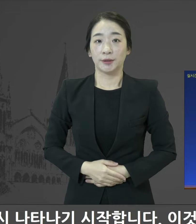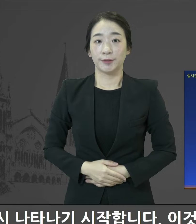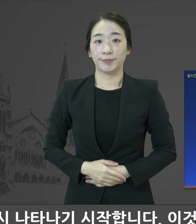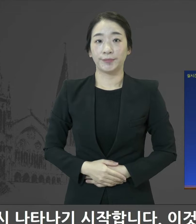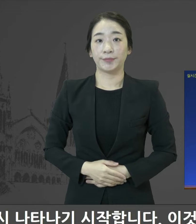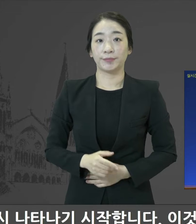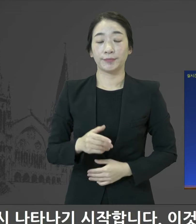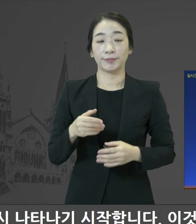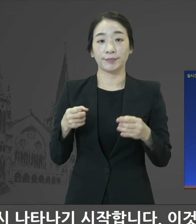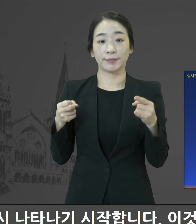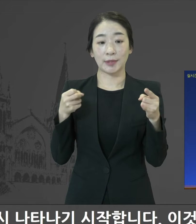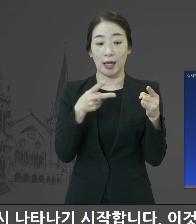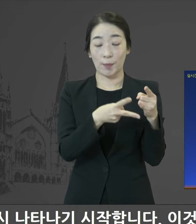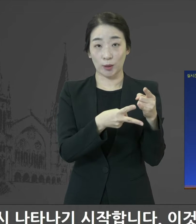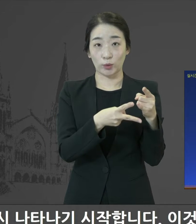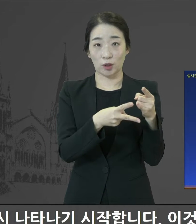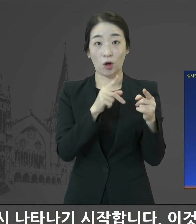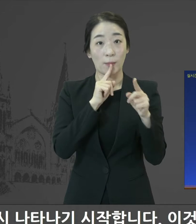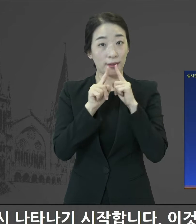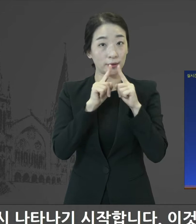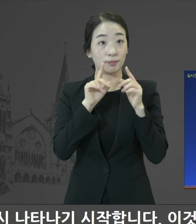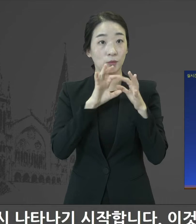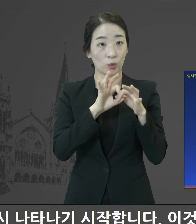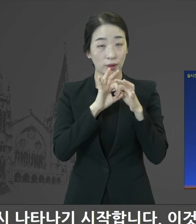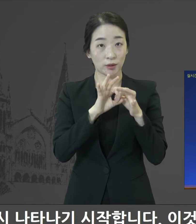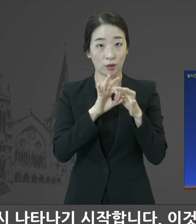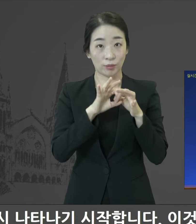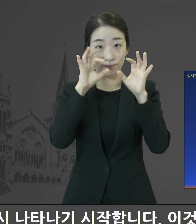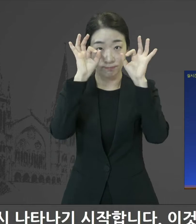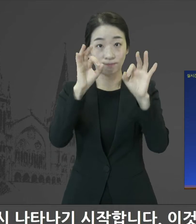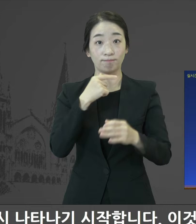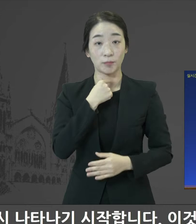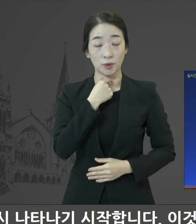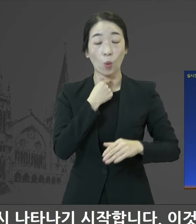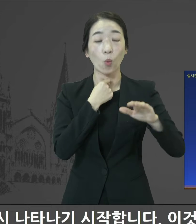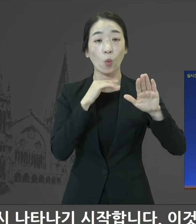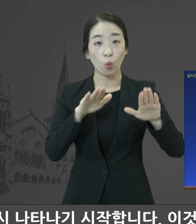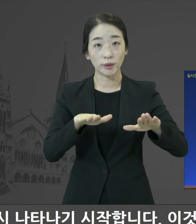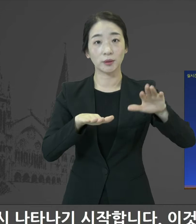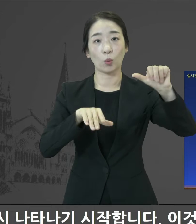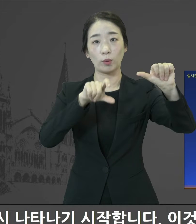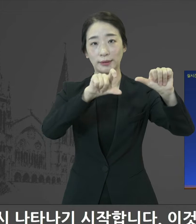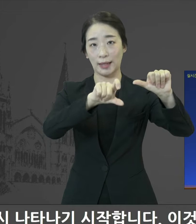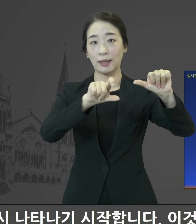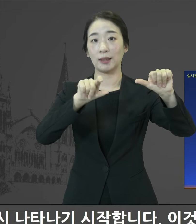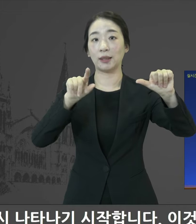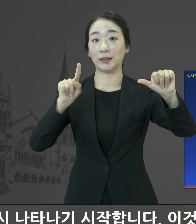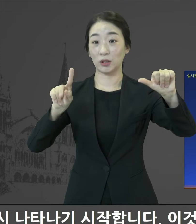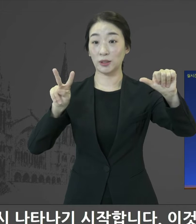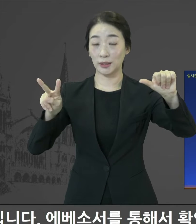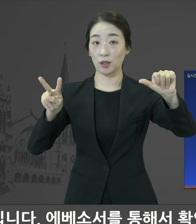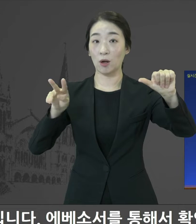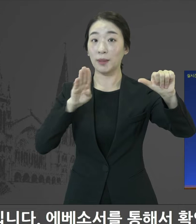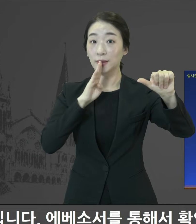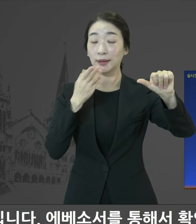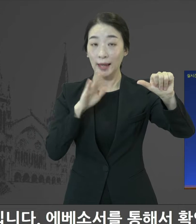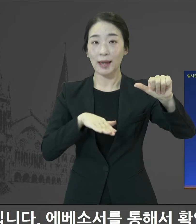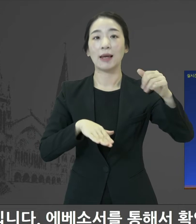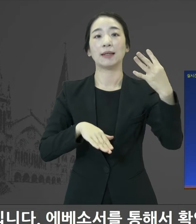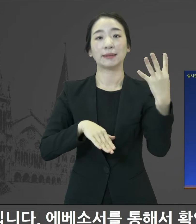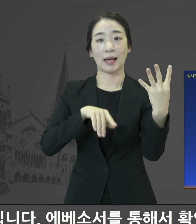때문에 에베소서를 통해서도 확인하겠습니다. 오늘 본문이 5장 1절인데 4장 24절로 이동해 보시기